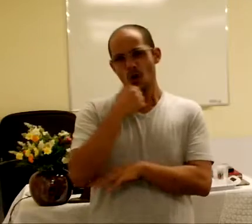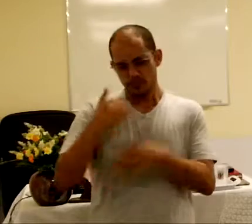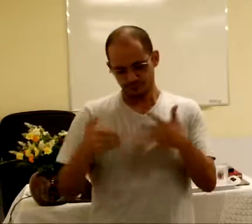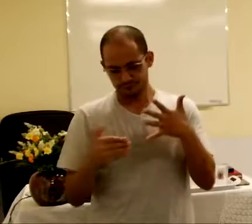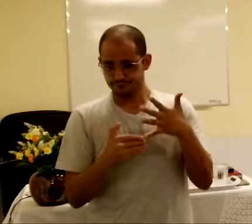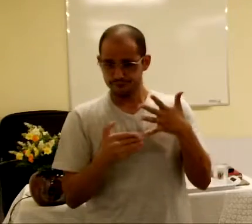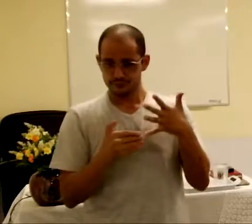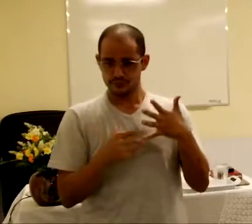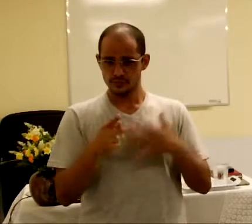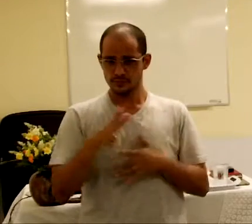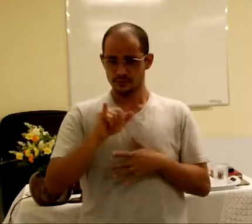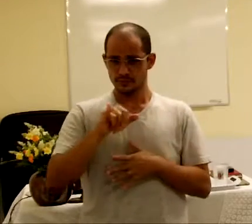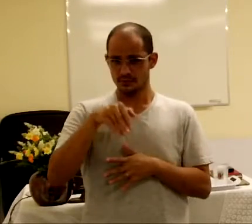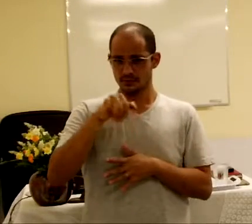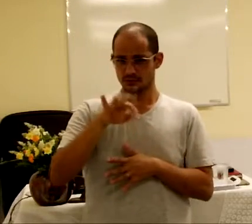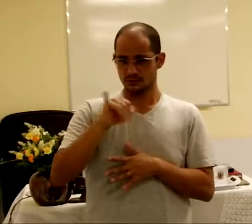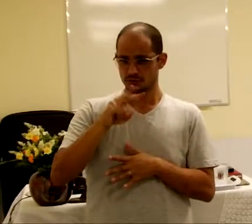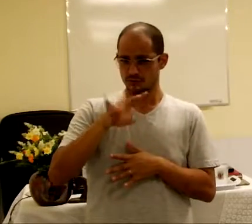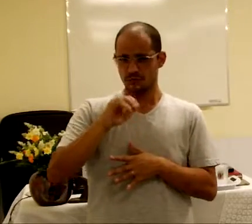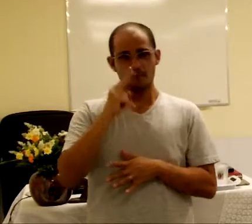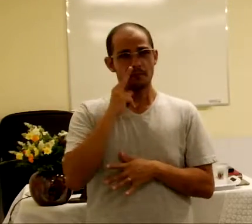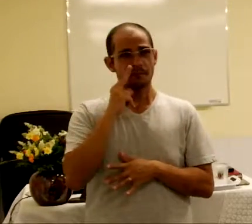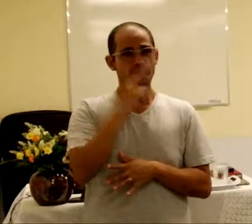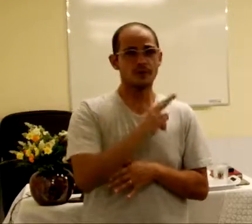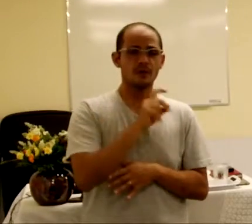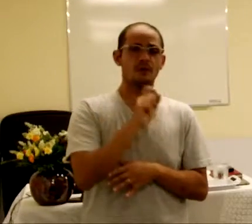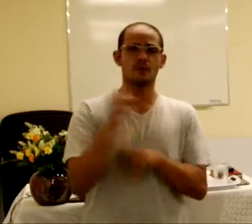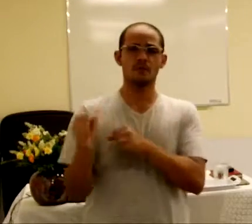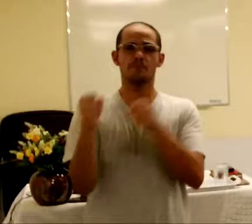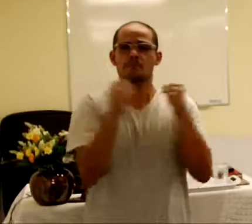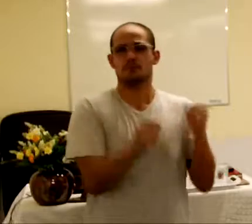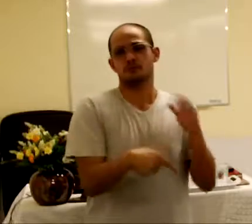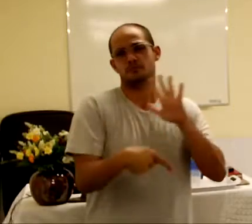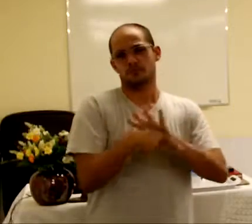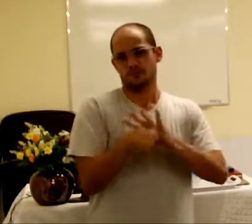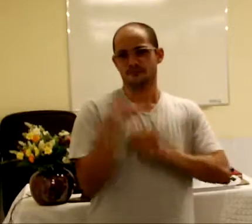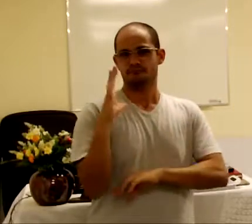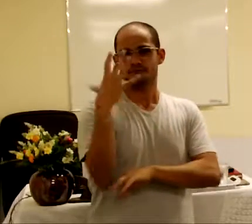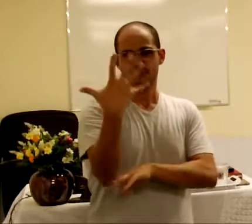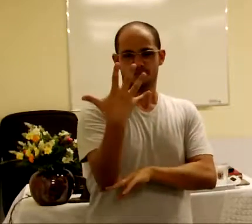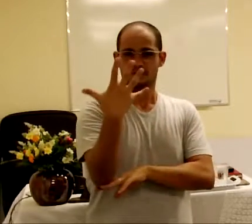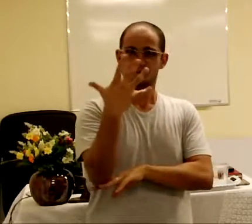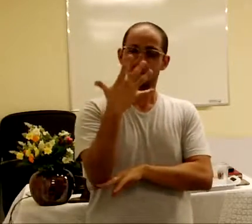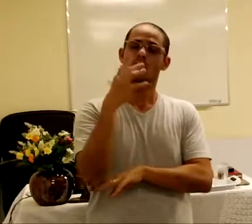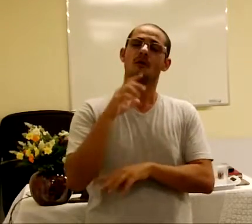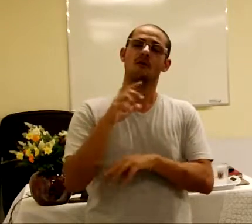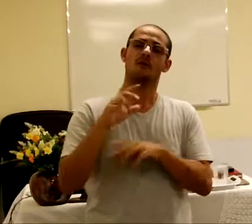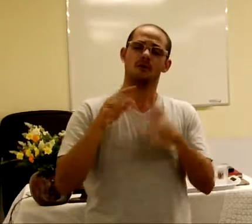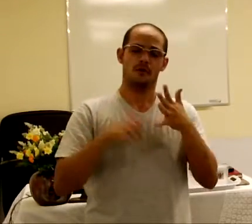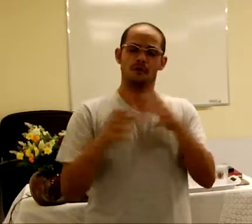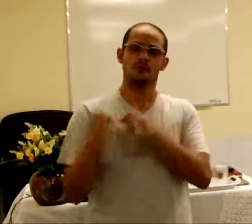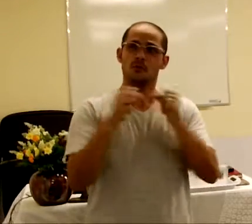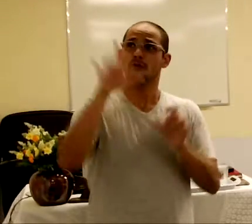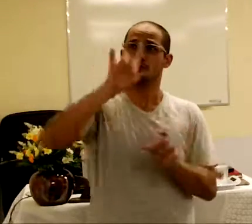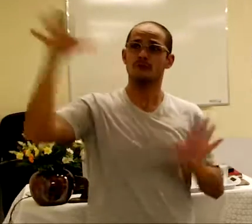conta e projetava aquela visão de força, de poder, de divindade nas forças da natureza. E aí surgem os mitos,